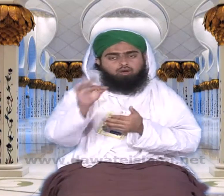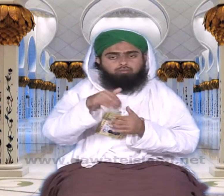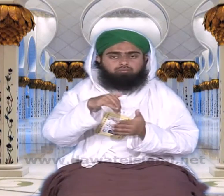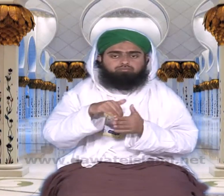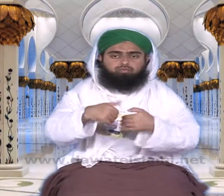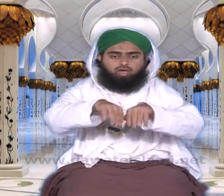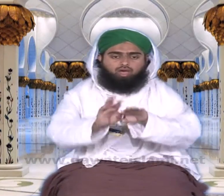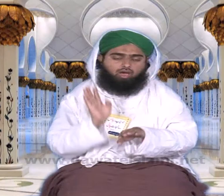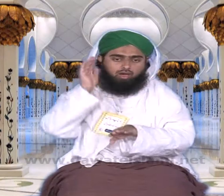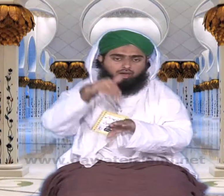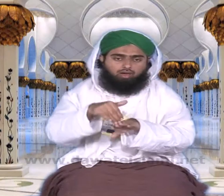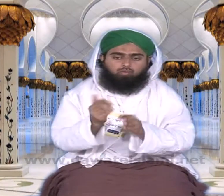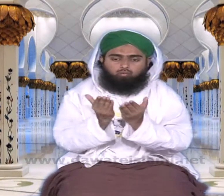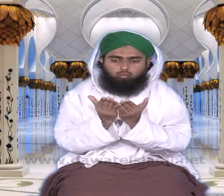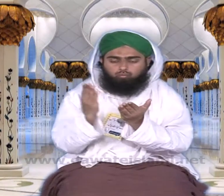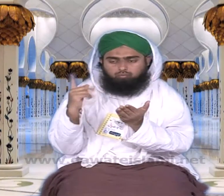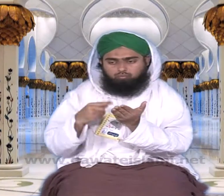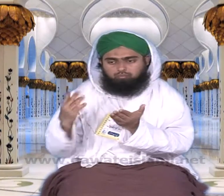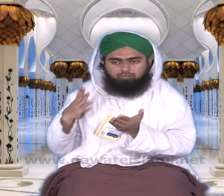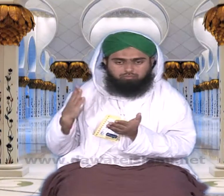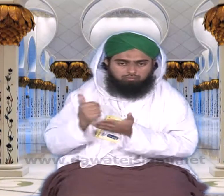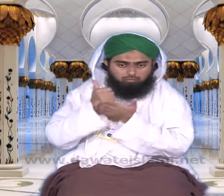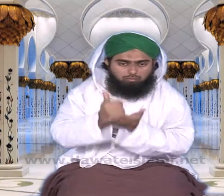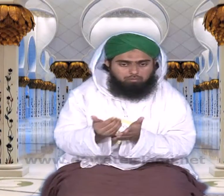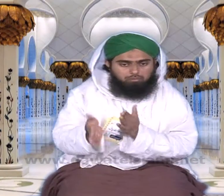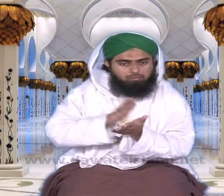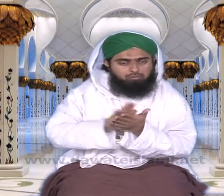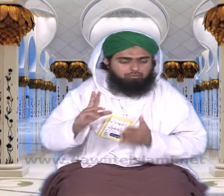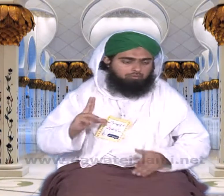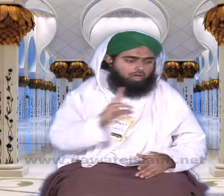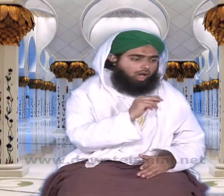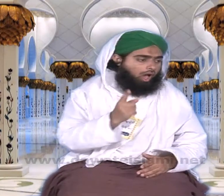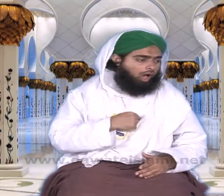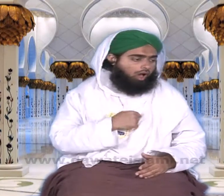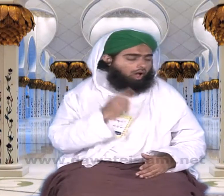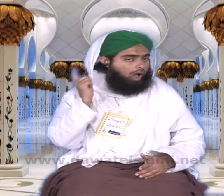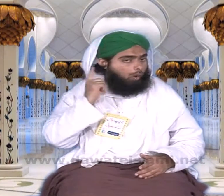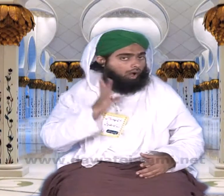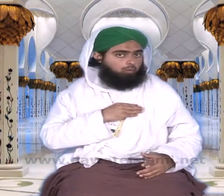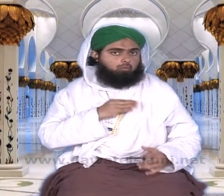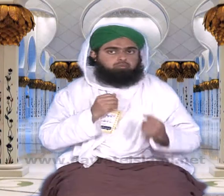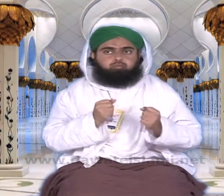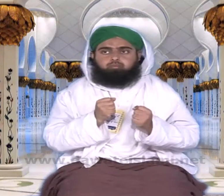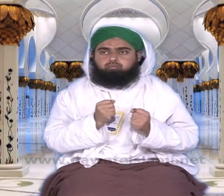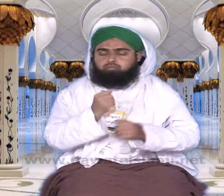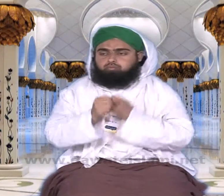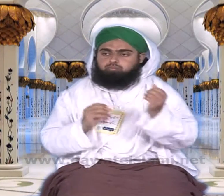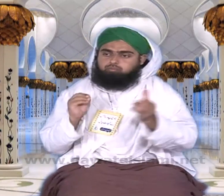یہ بھی سہم گیا رات جب سویا تو اس کا باپ اس کے خواب میں آیا